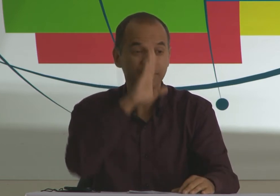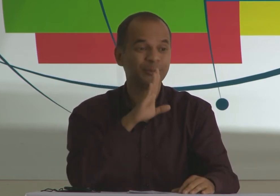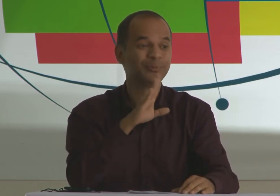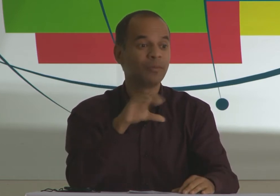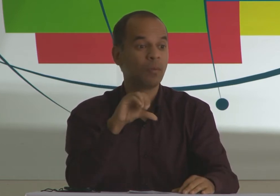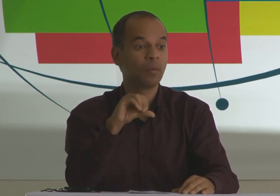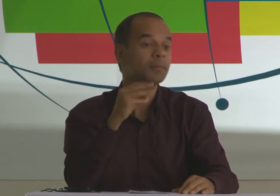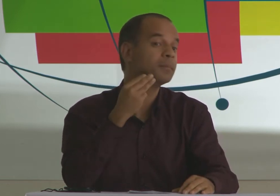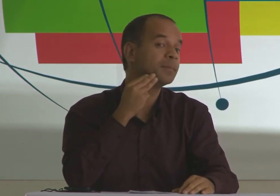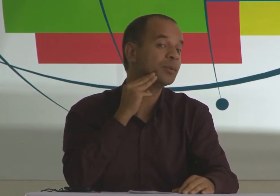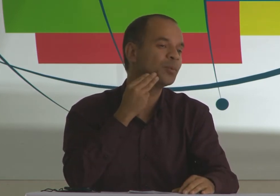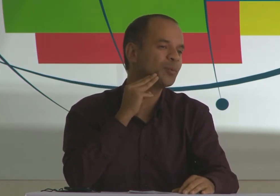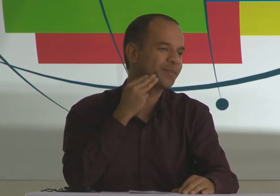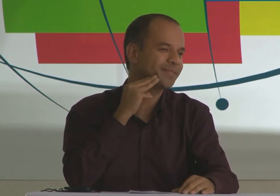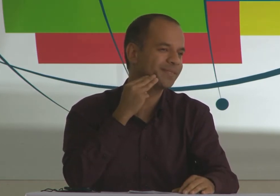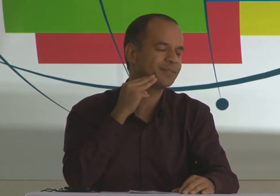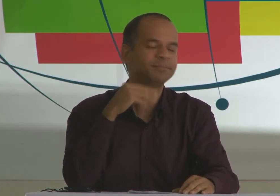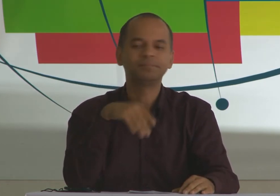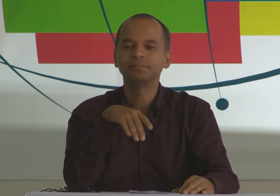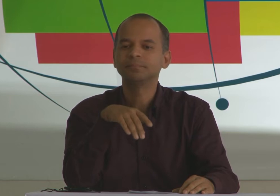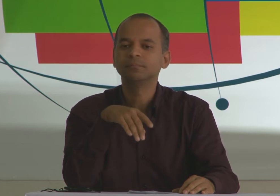vários surdos aqui no Brasil,